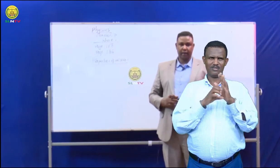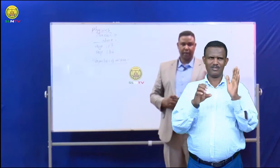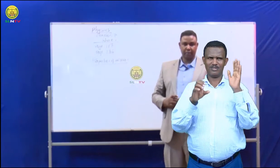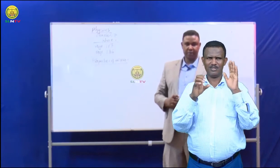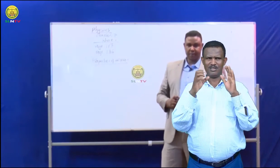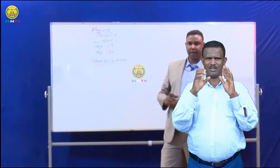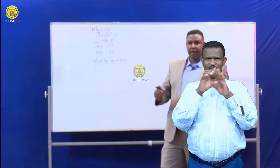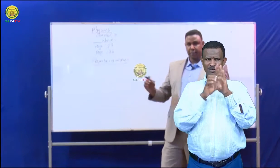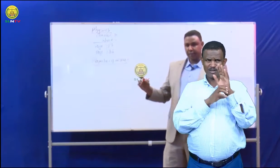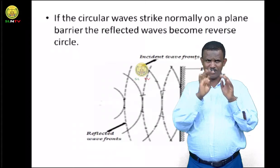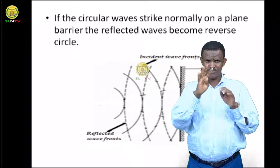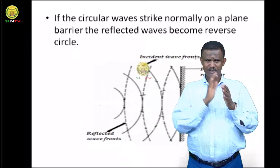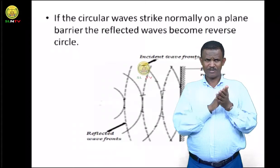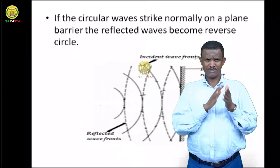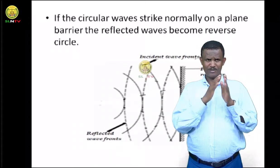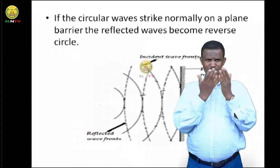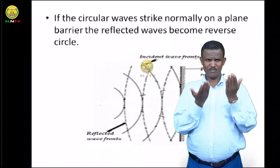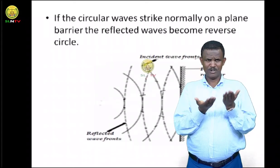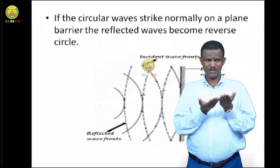ee qaybtiisa page